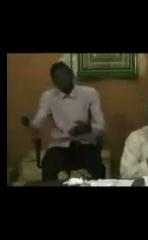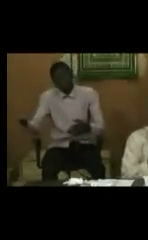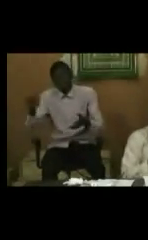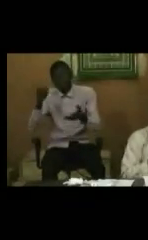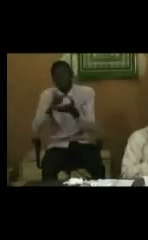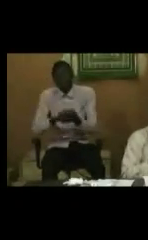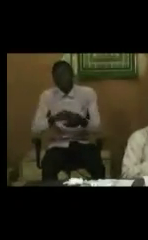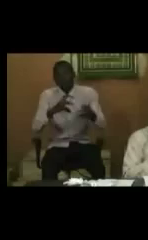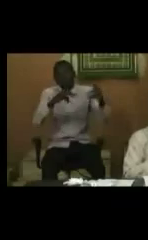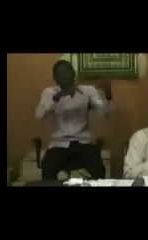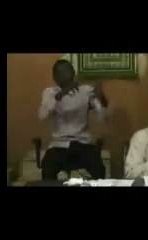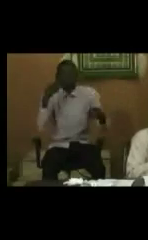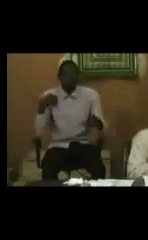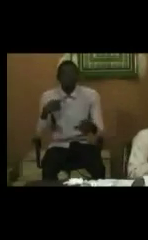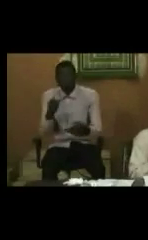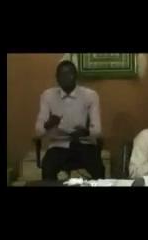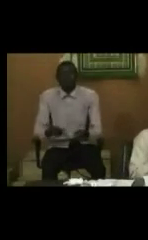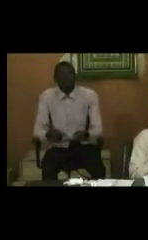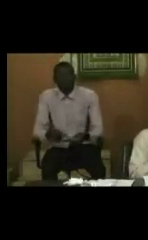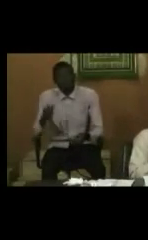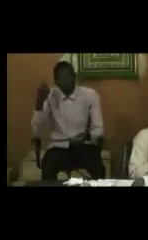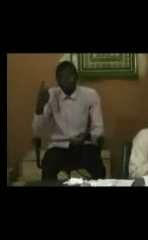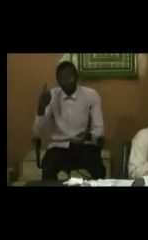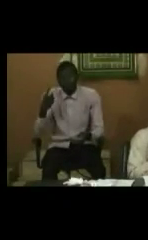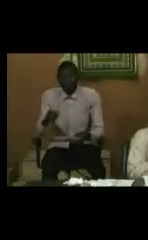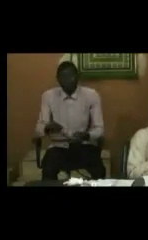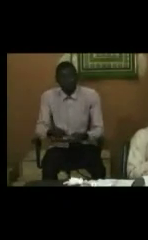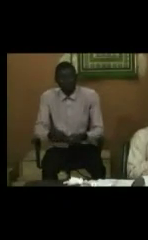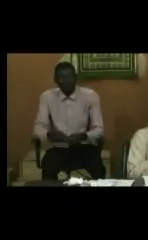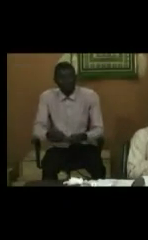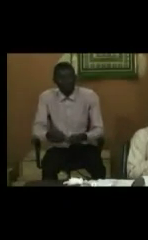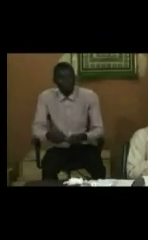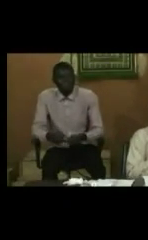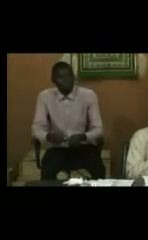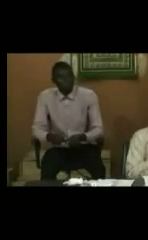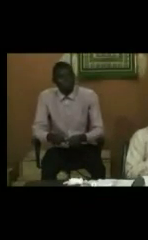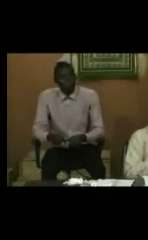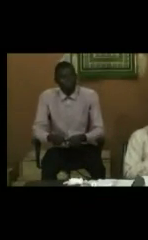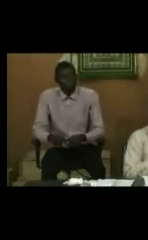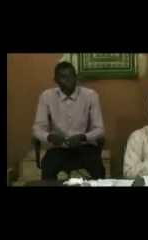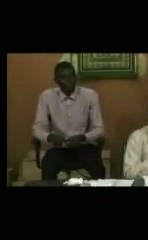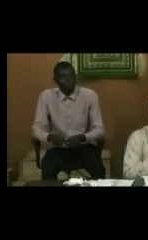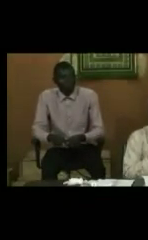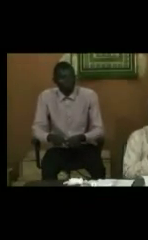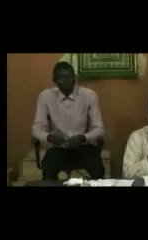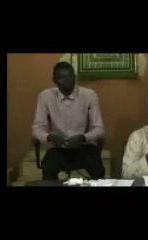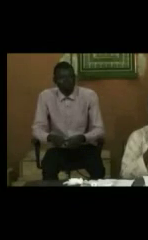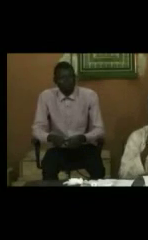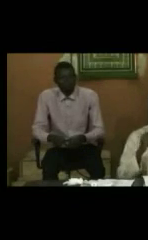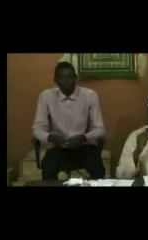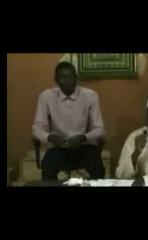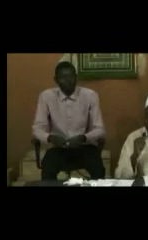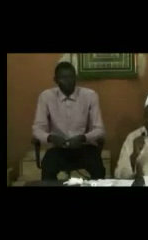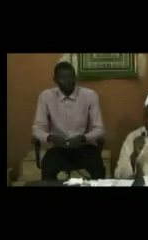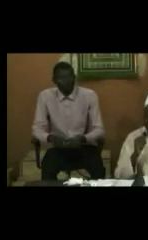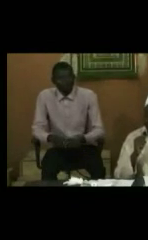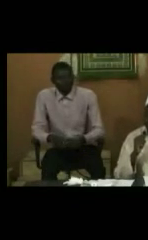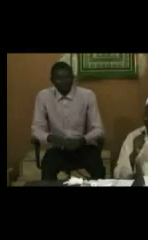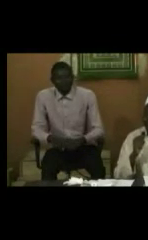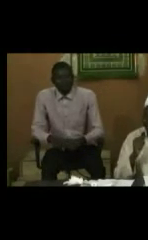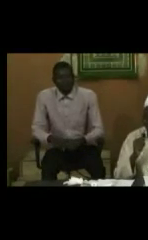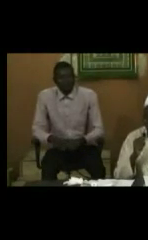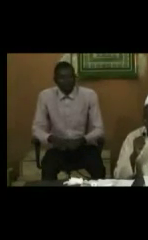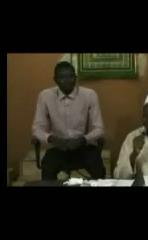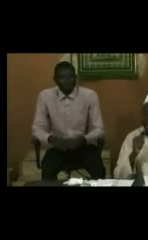sọ nipasẹ oye lasan o ọgbọdọ jẹ waayi turu waayi tanabi gan fi mọ pe